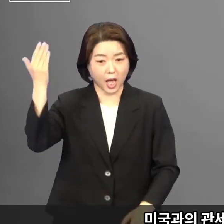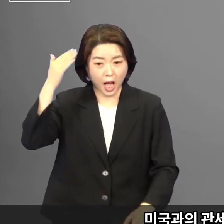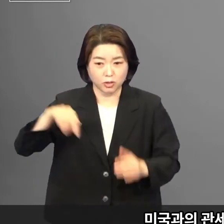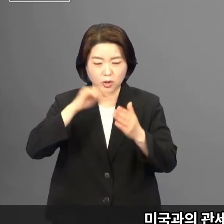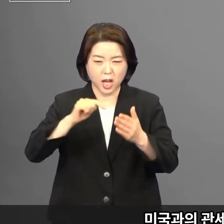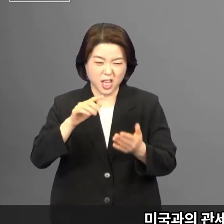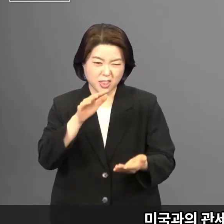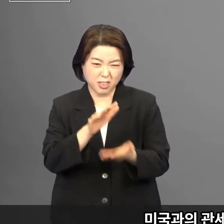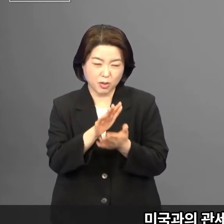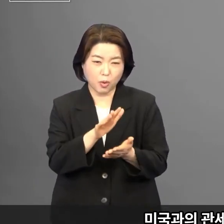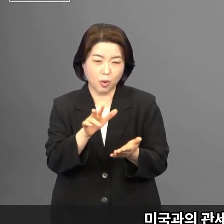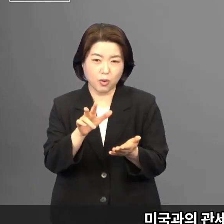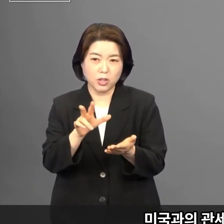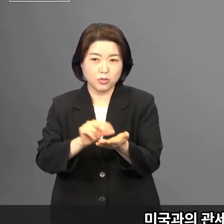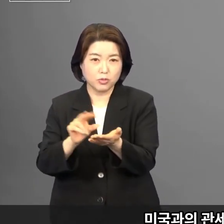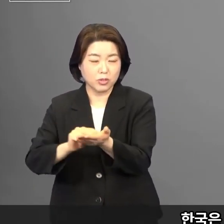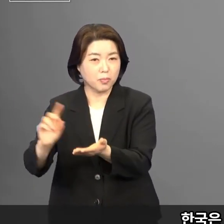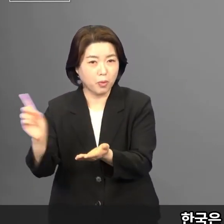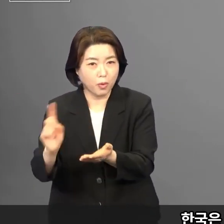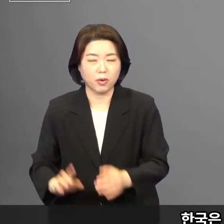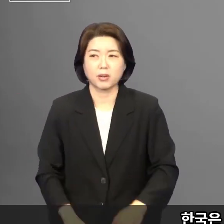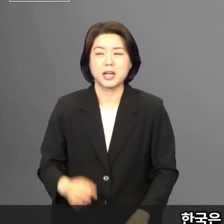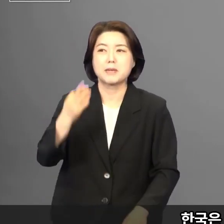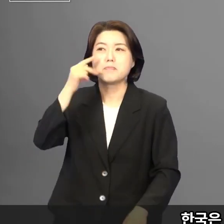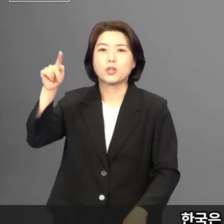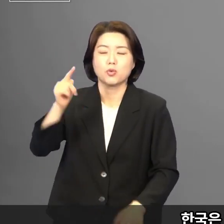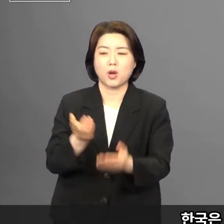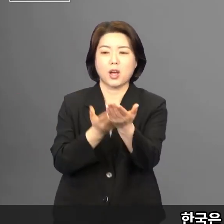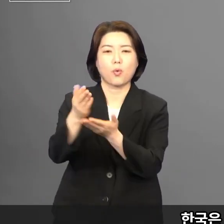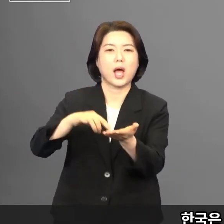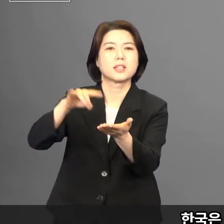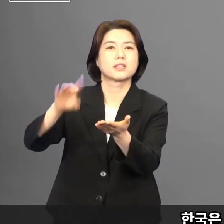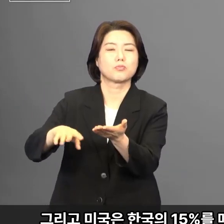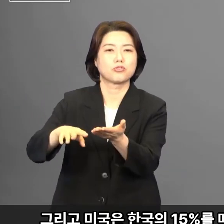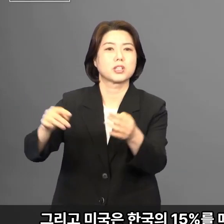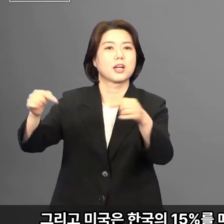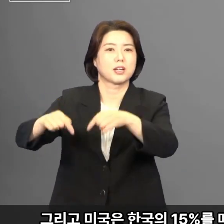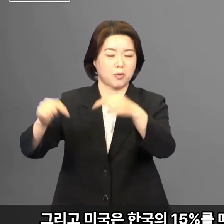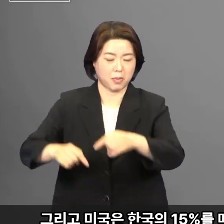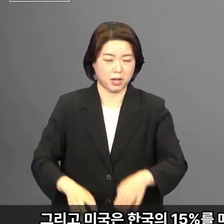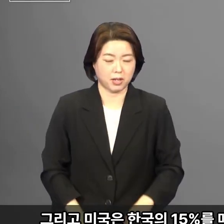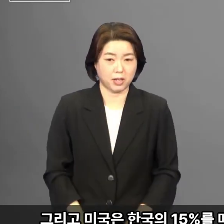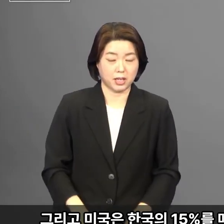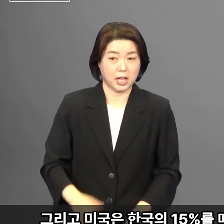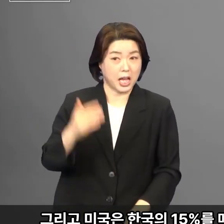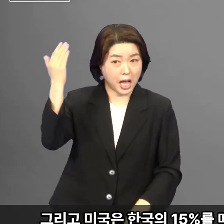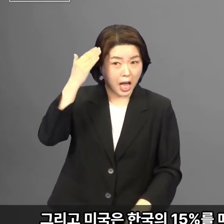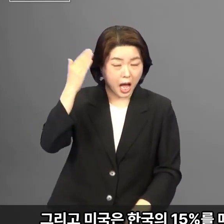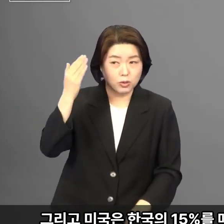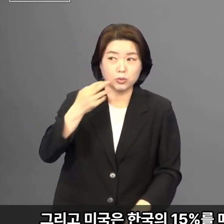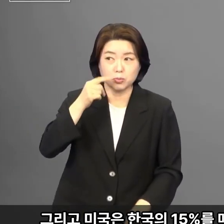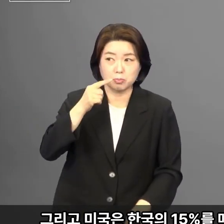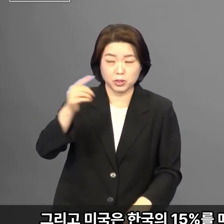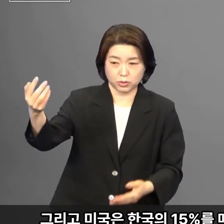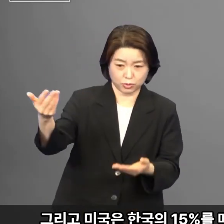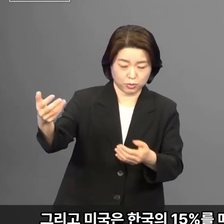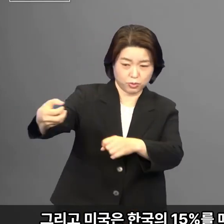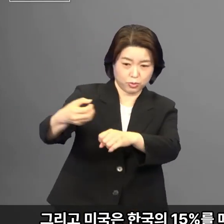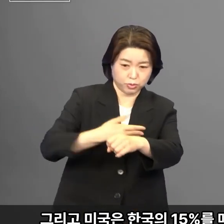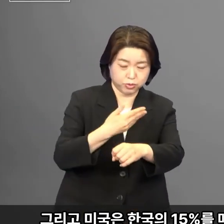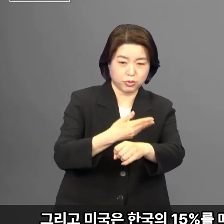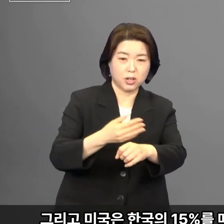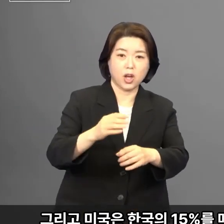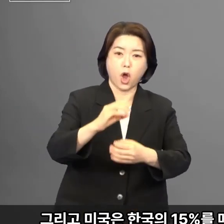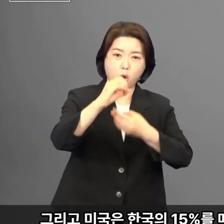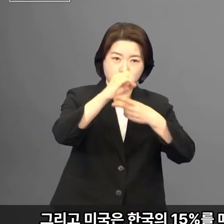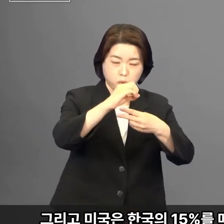관세 협상이었을 겁니다. 한국은 미국의 0%를 그리고 미국은 한국의 15%를 매기는